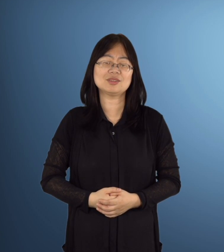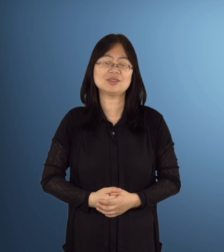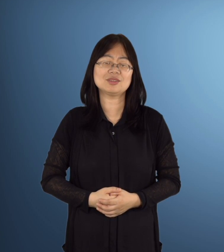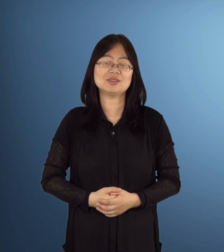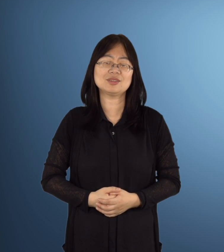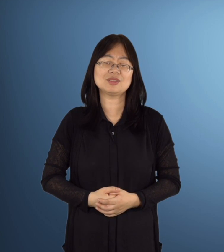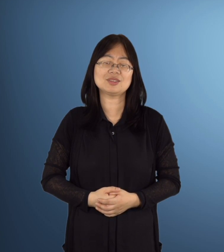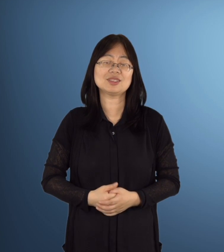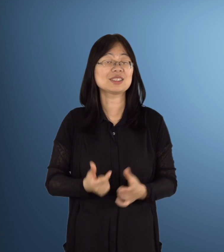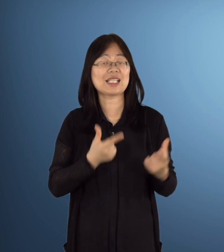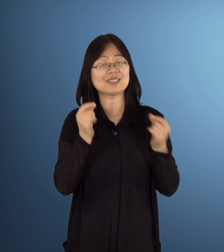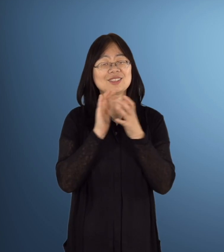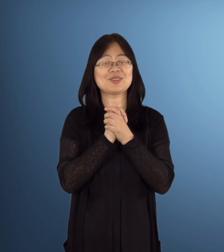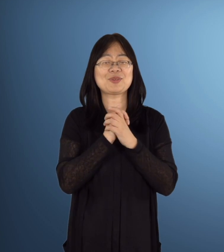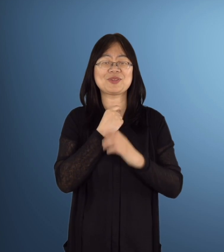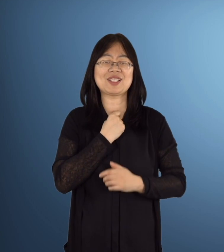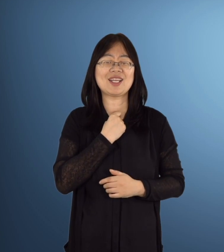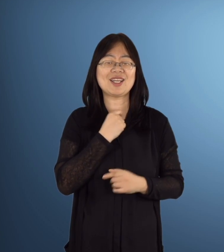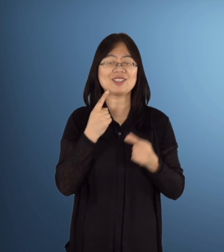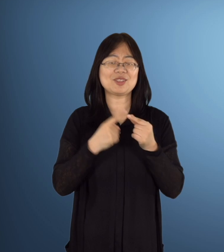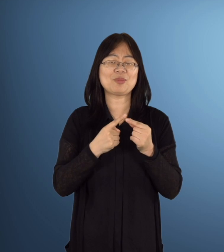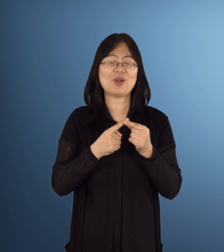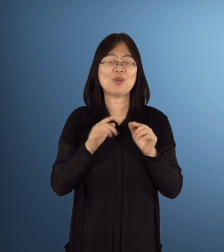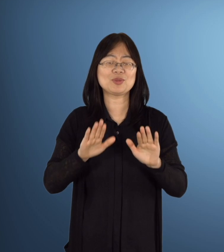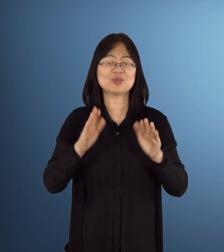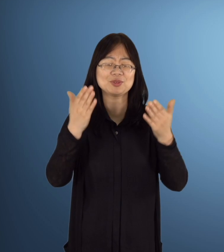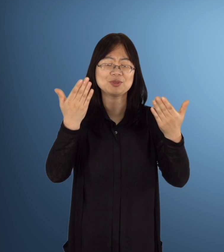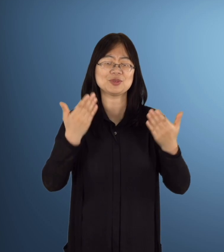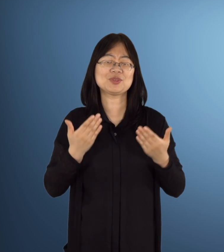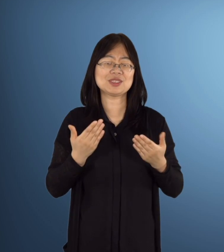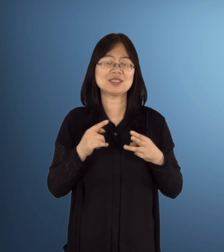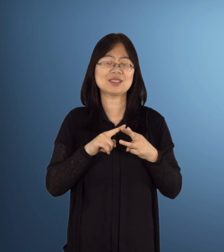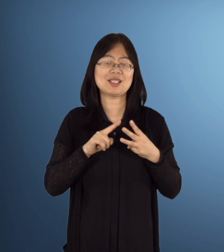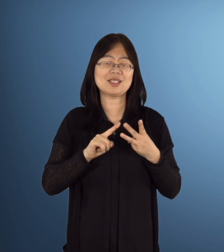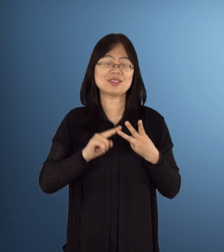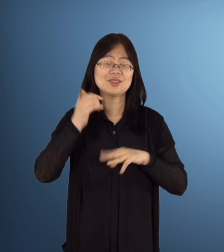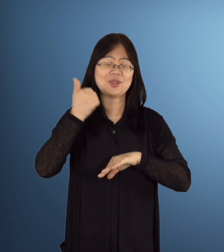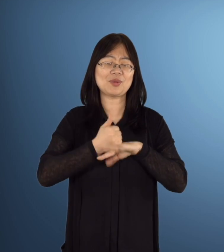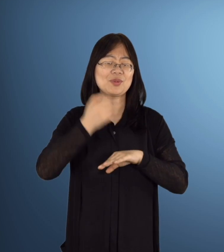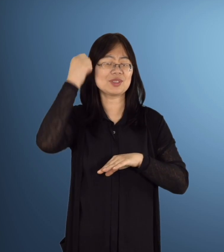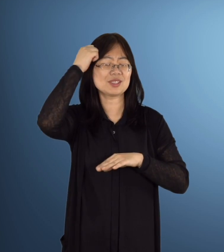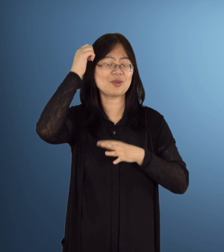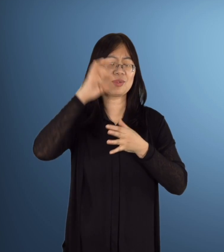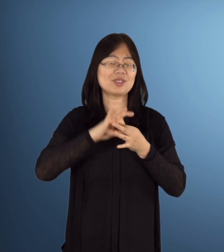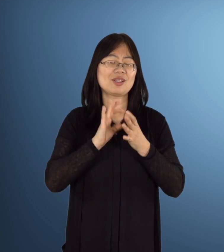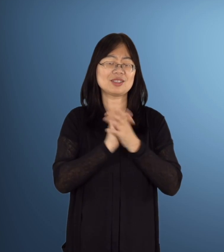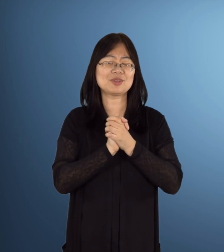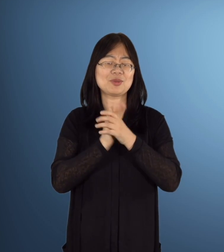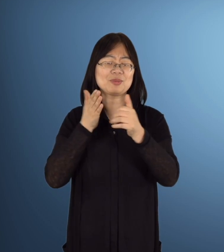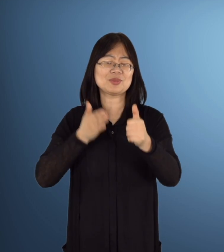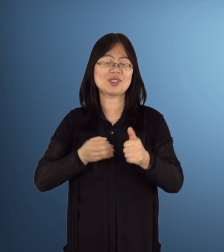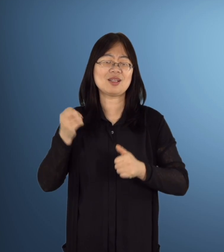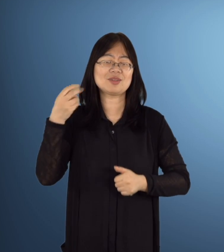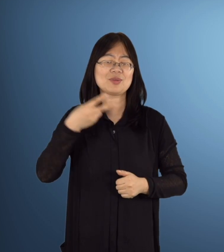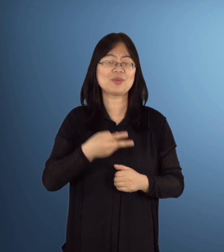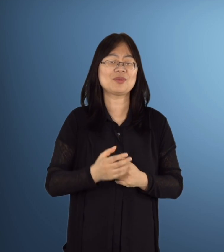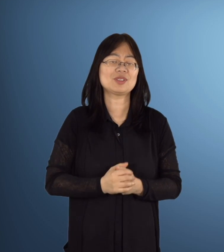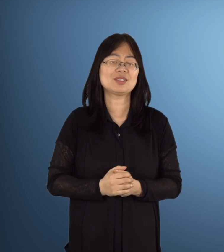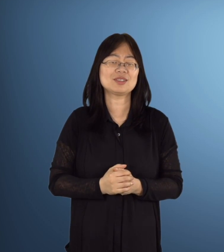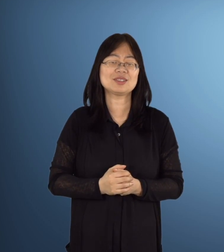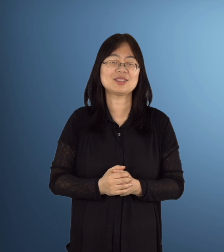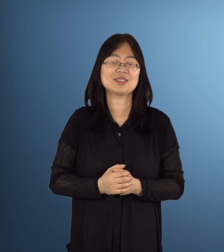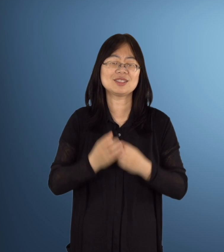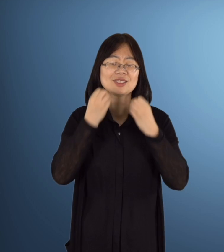우리 한번 소신체로 기도합시다. 첫째는 오늘 주신 세 가지 결론을 기억하며 기도하고요. 또